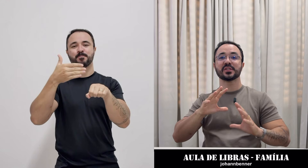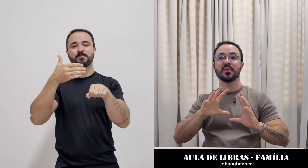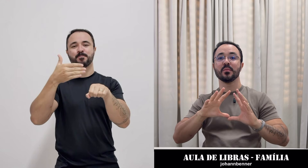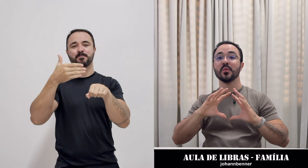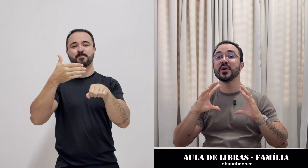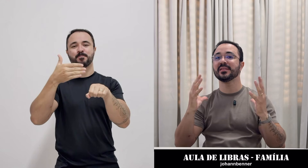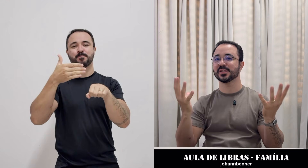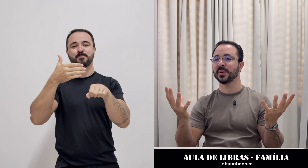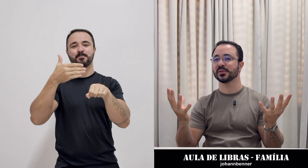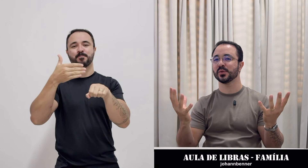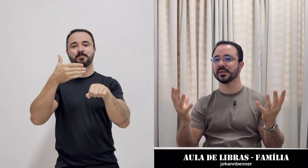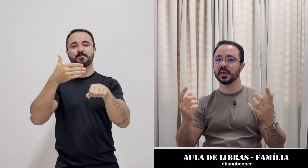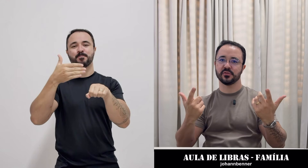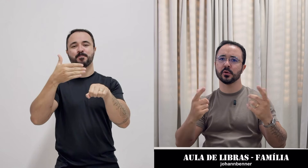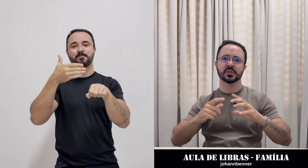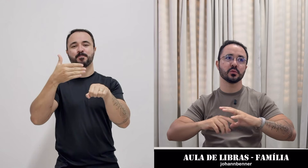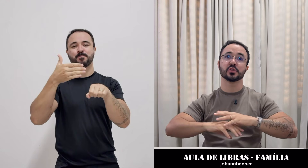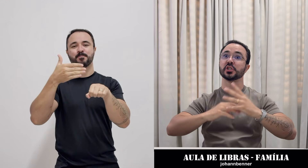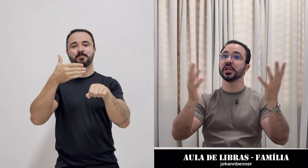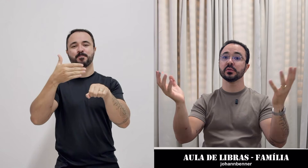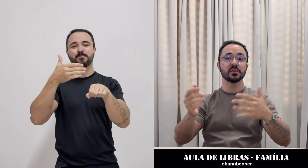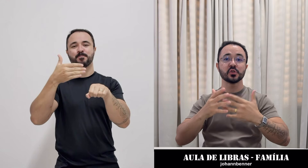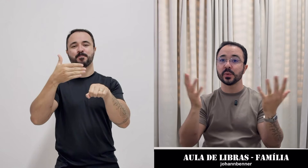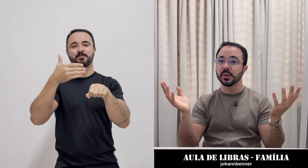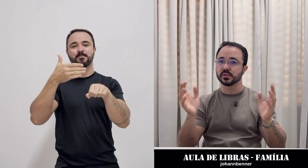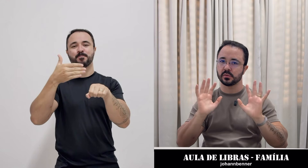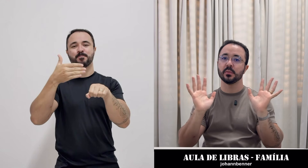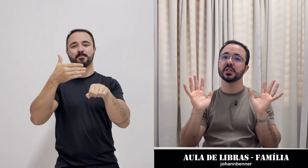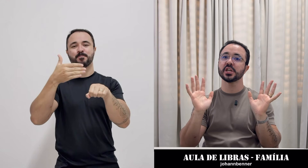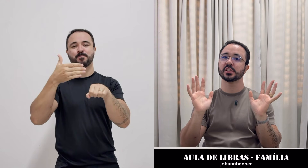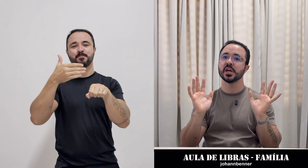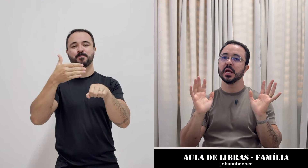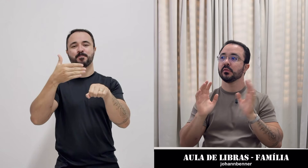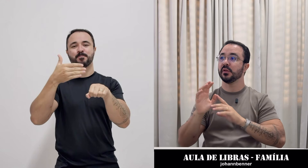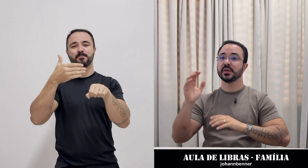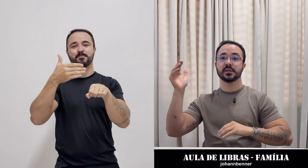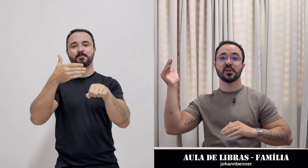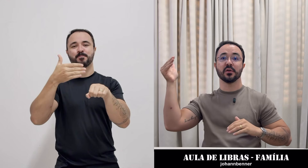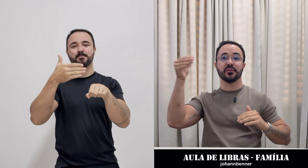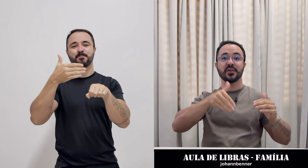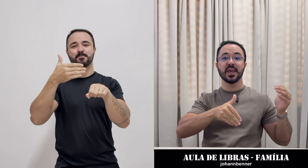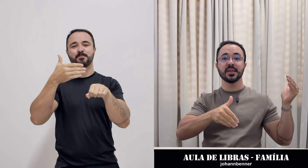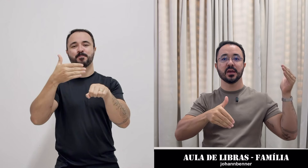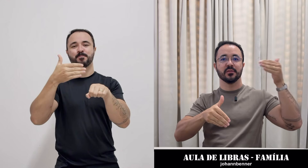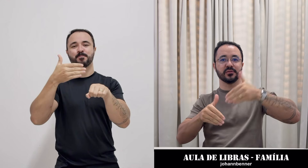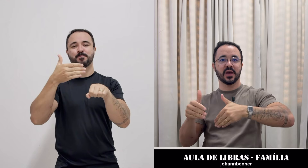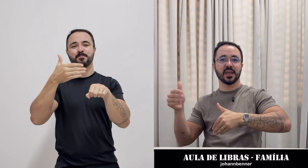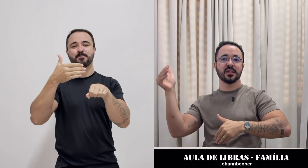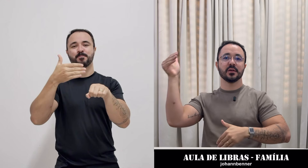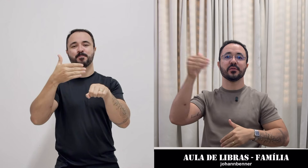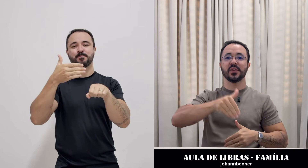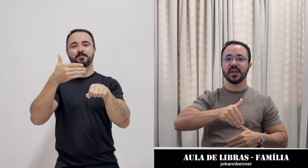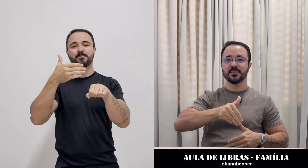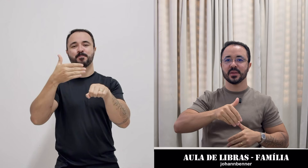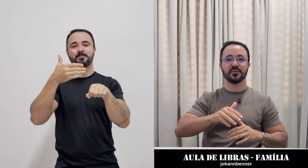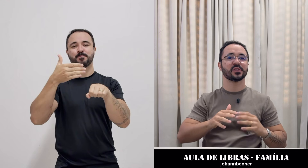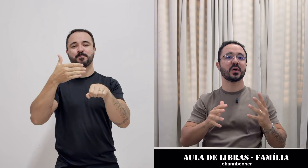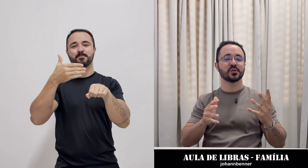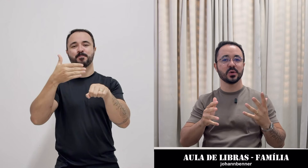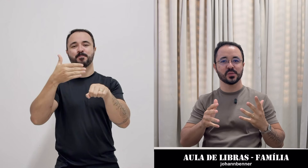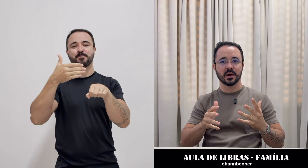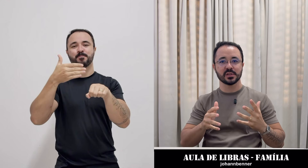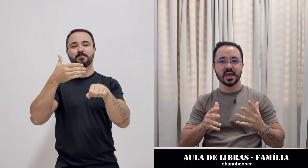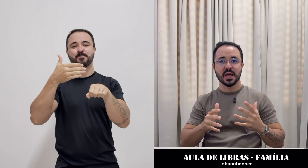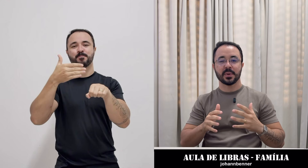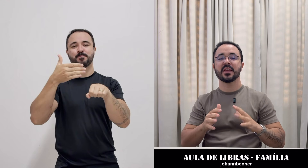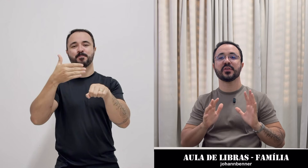Então, como são muitas pessoas, que ele falou são os tios e os primos, então é muita gente. Então ele fez assim, ó, vem, vem, vem. Fez com